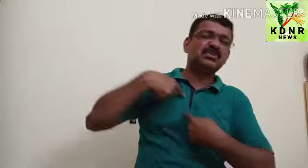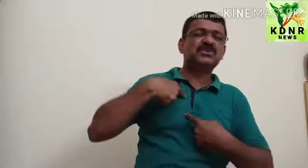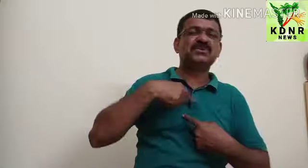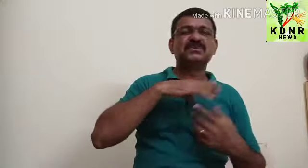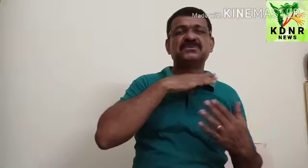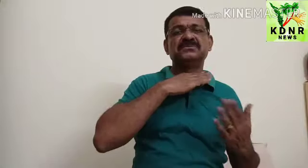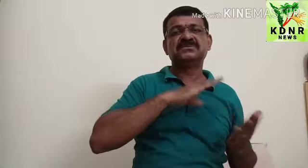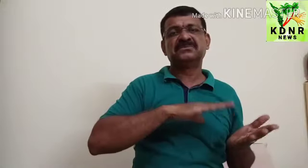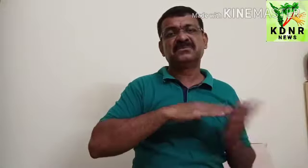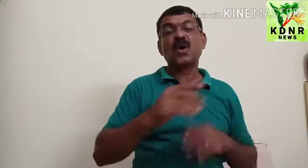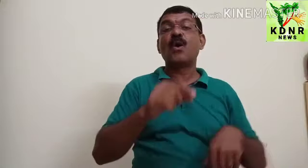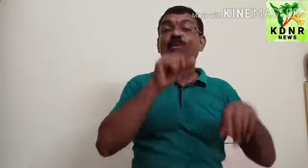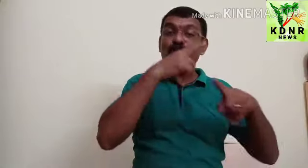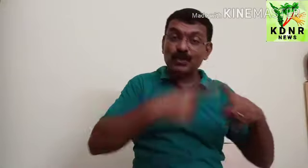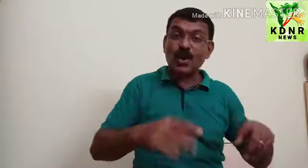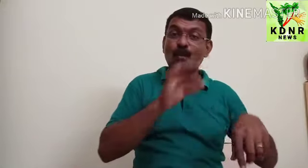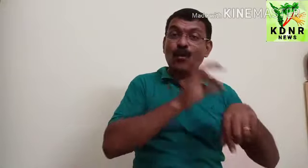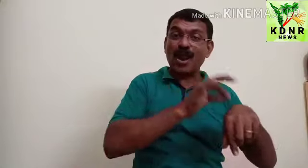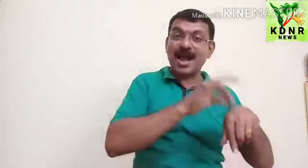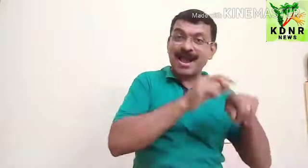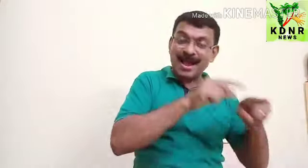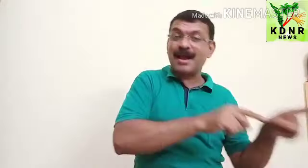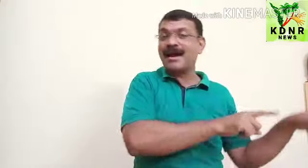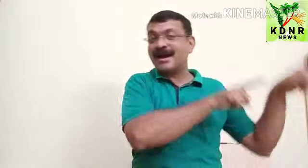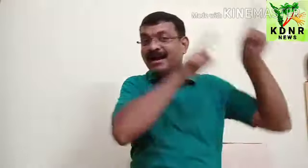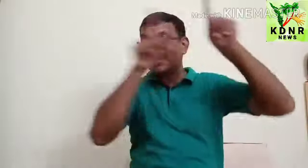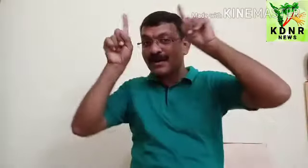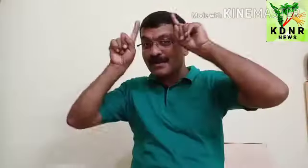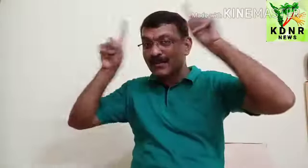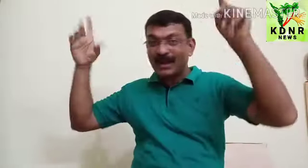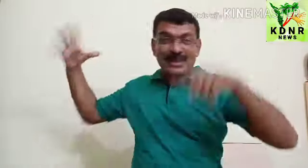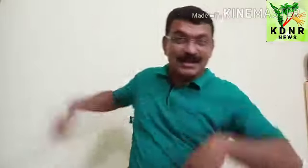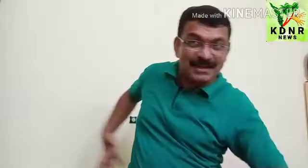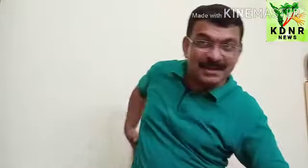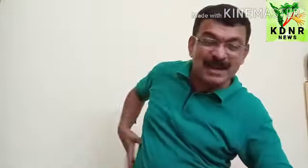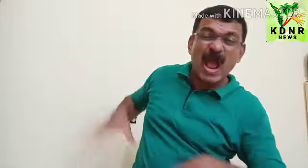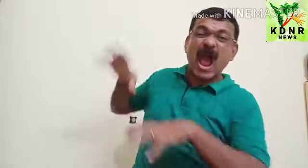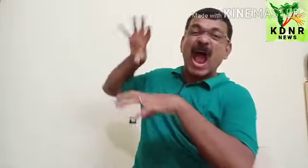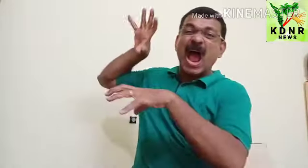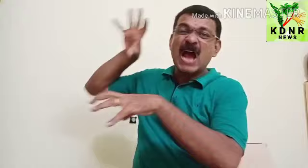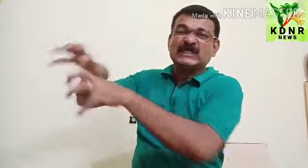Thank you.